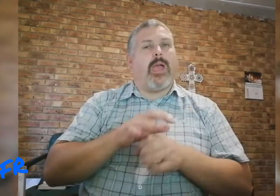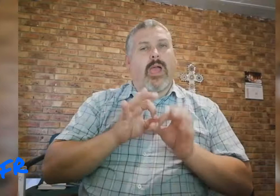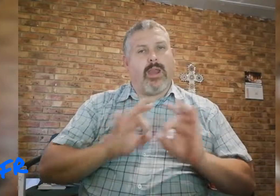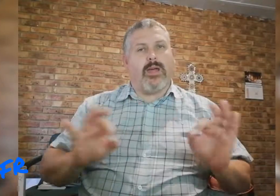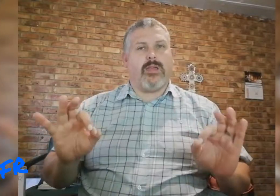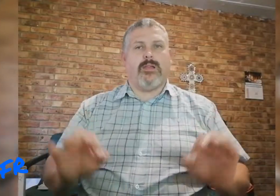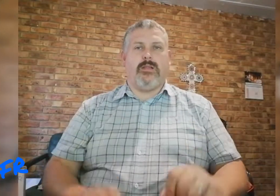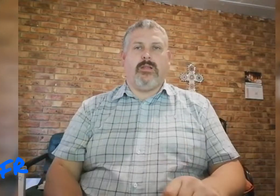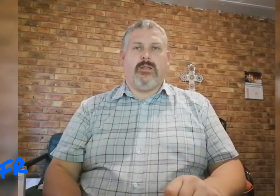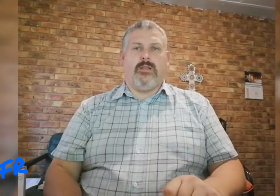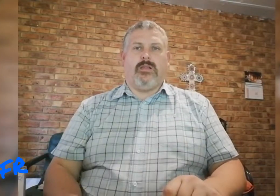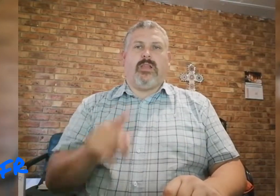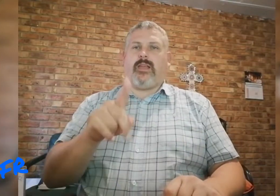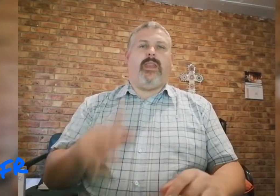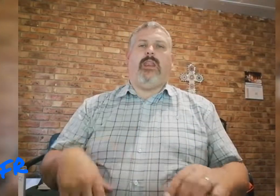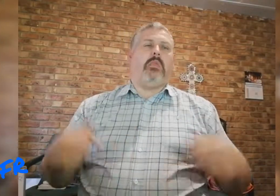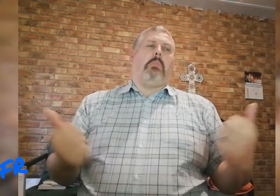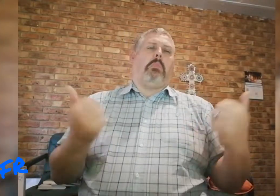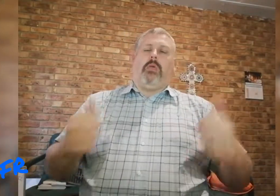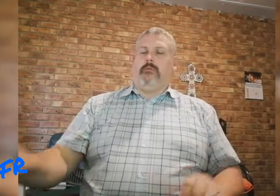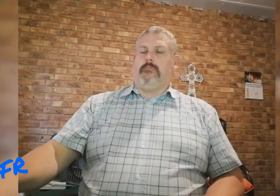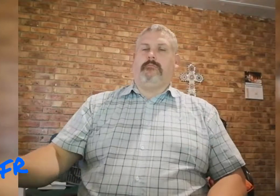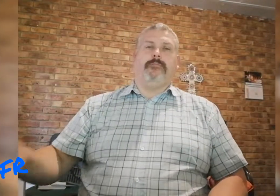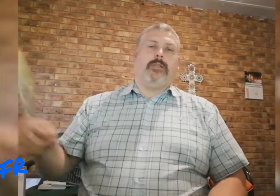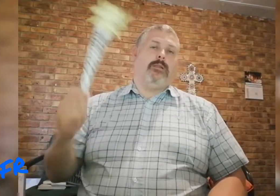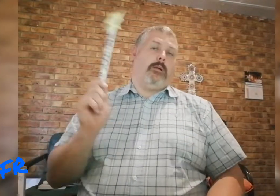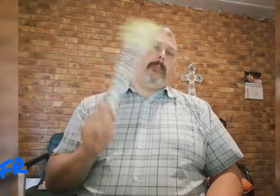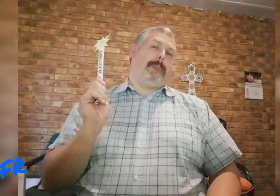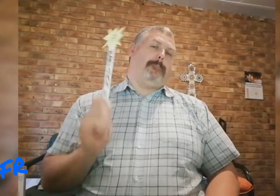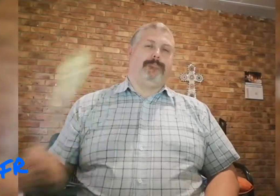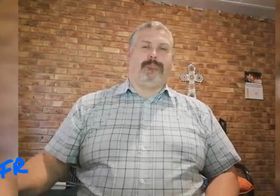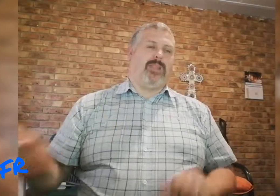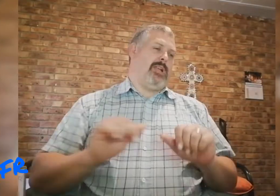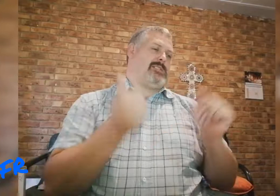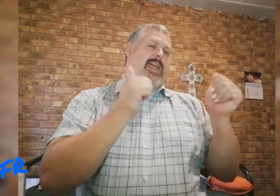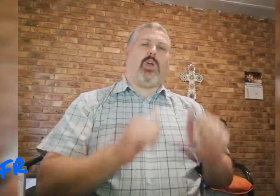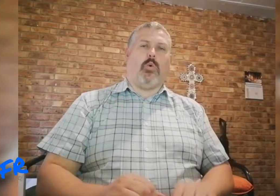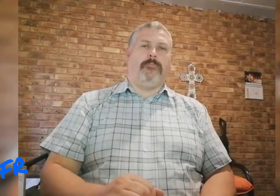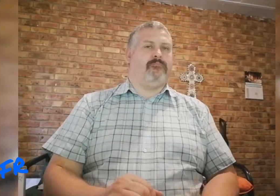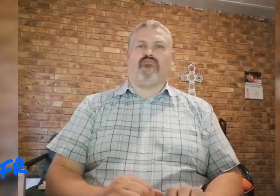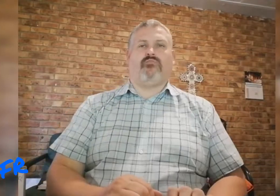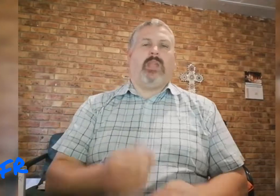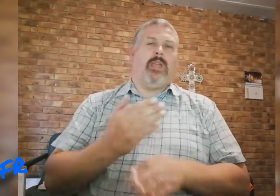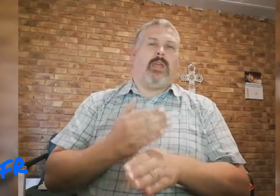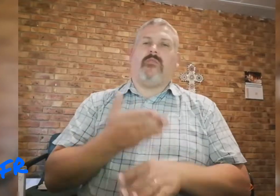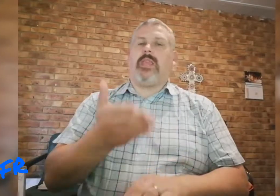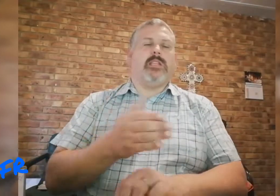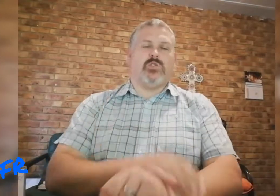baie heilig. Ek kan nie net, pop, sal herkom, dat hy is nie so